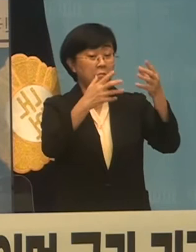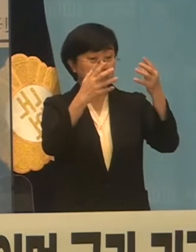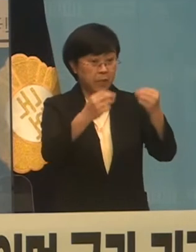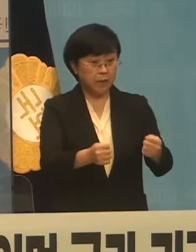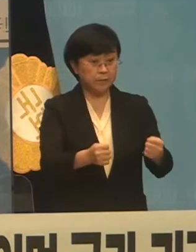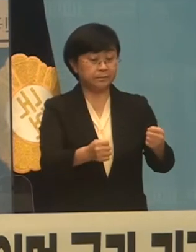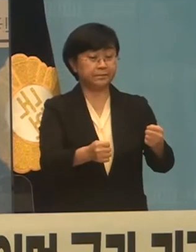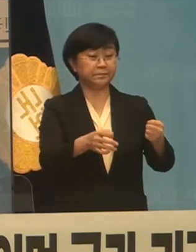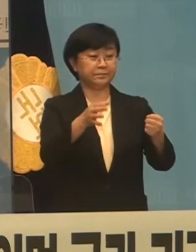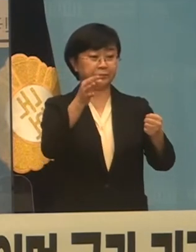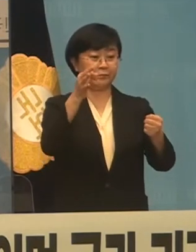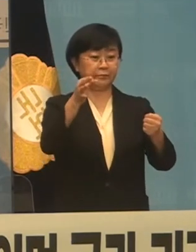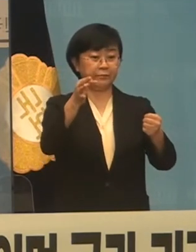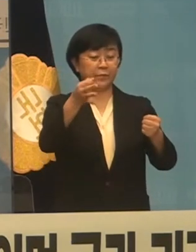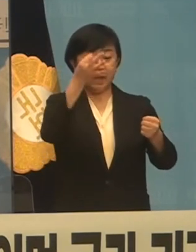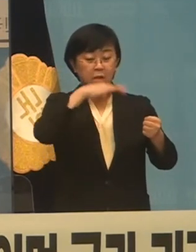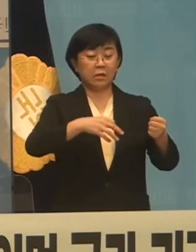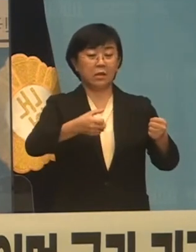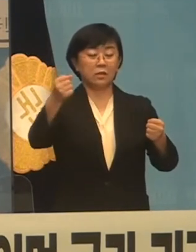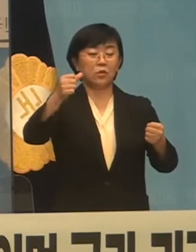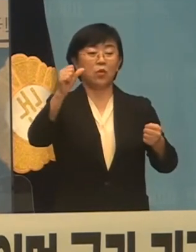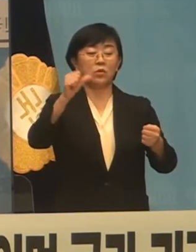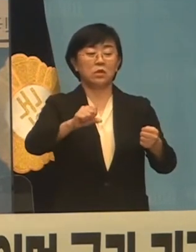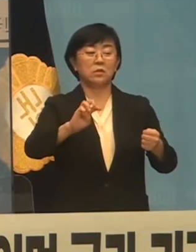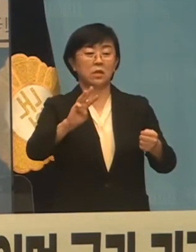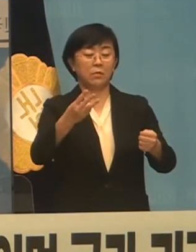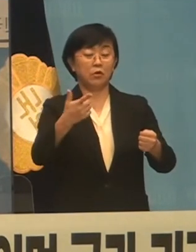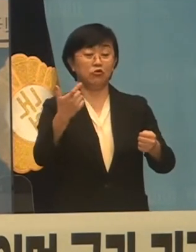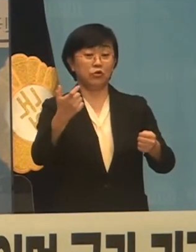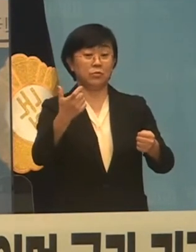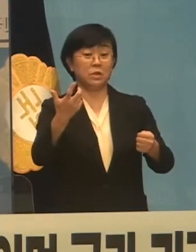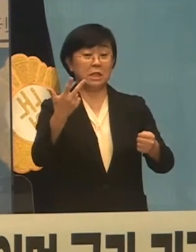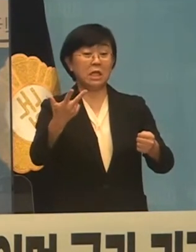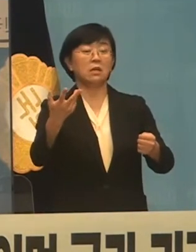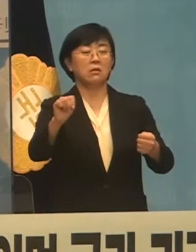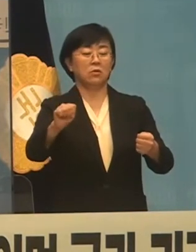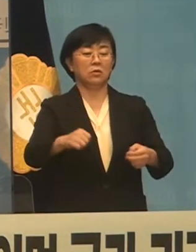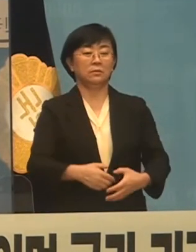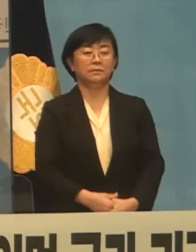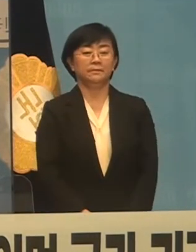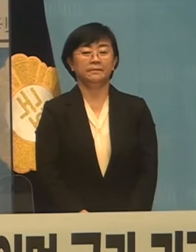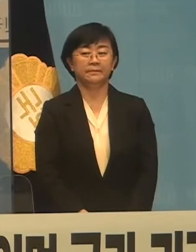금액, 순이익을 가져간 5,367억 원입니다.